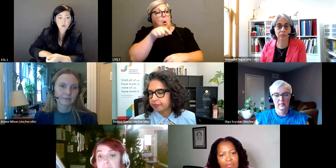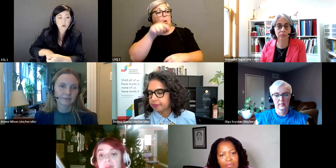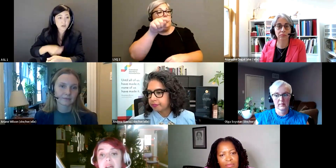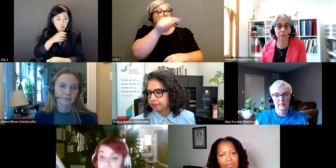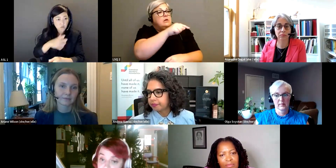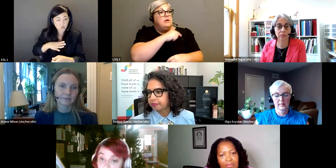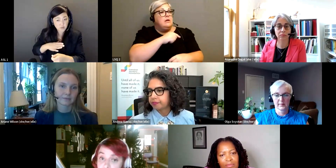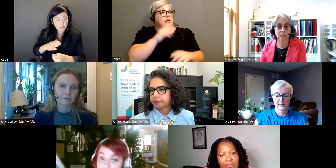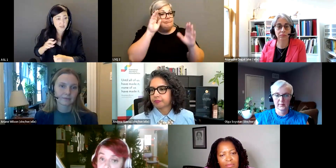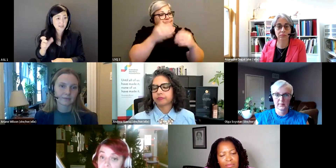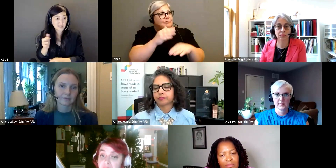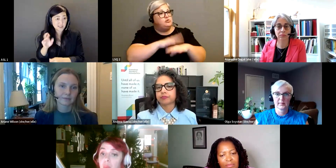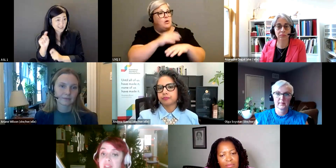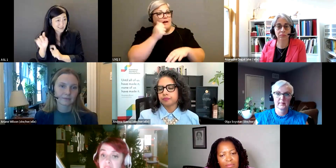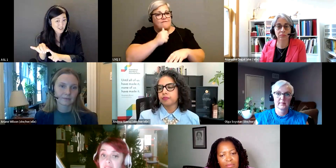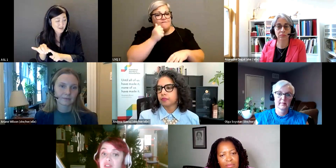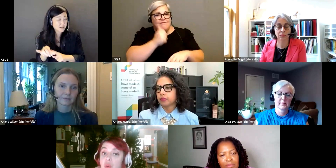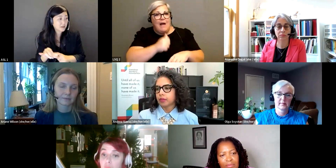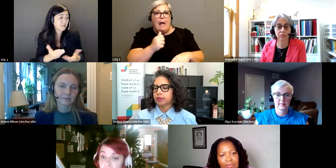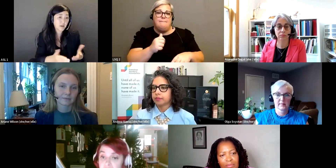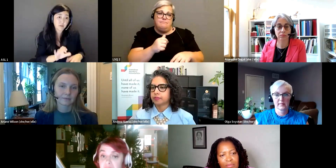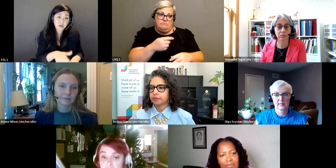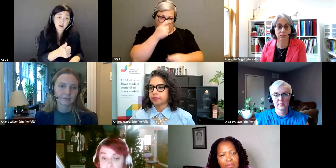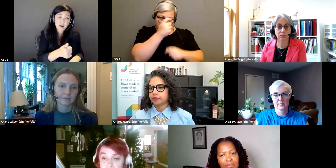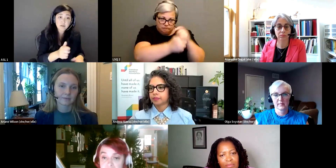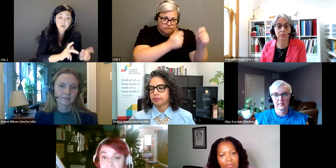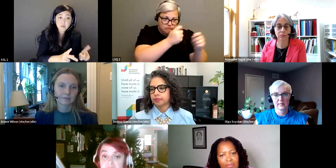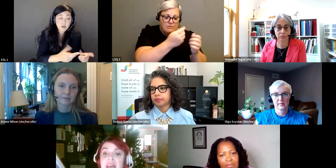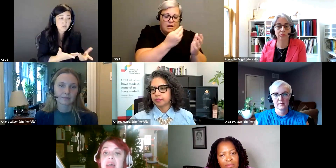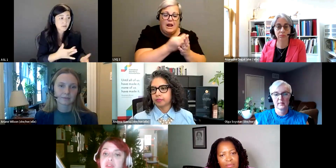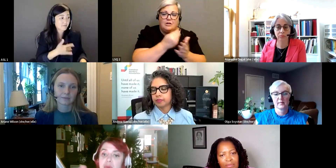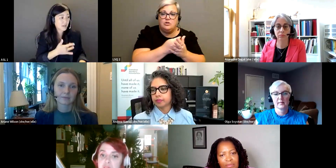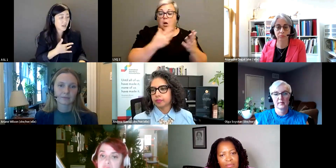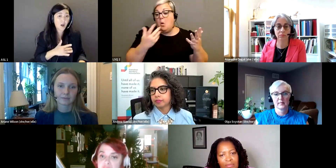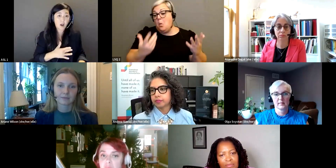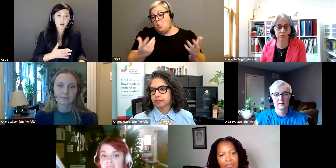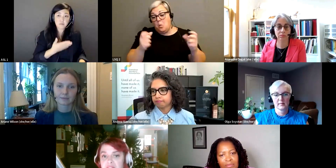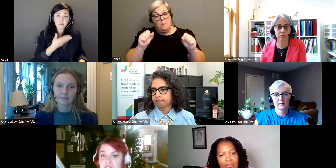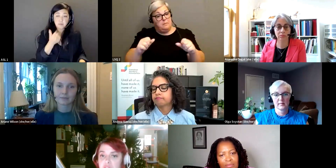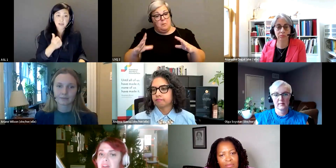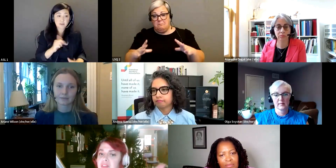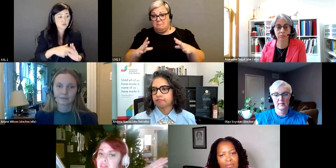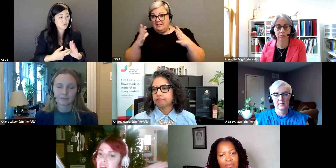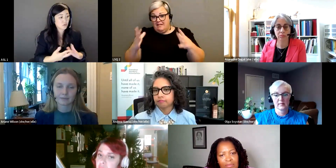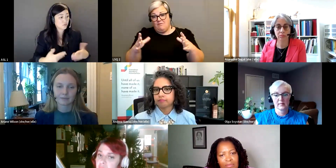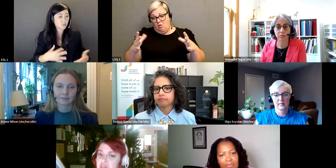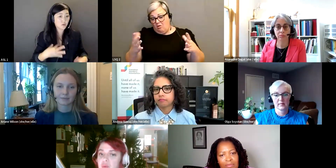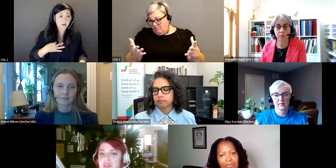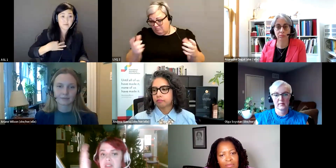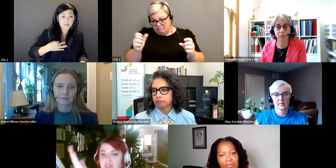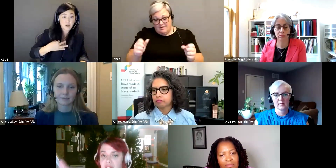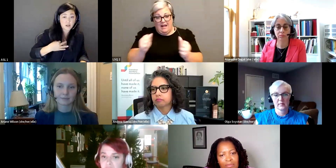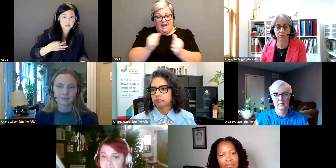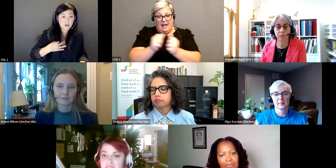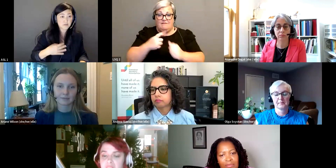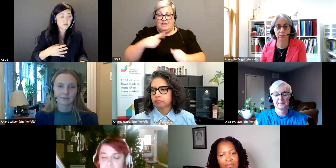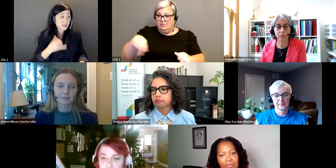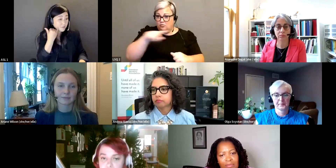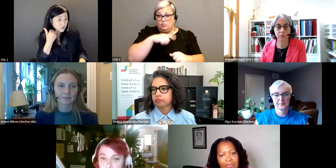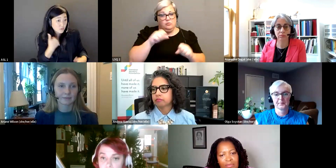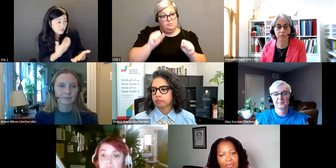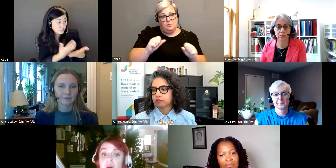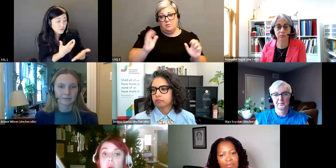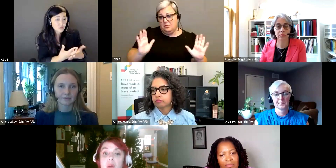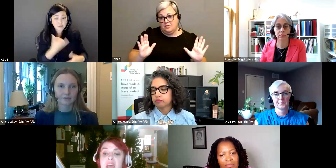caritatifs qui travaillent avec les filles et les femmes. D'autres personnes peuvent faire du bénévolat au sein de leur communauté avec nous.